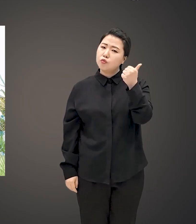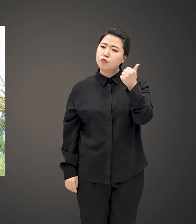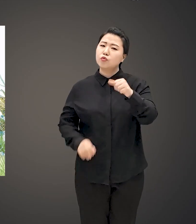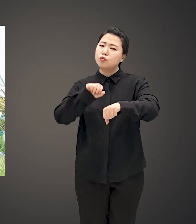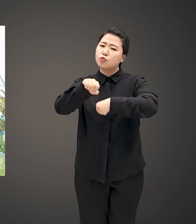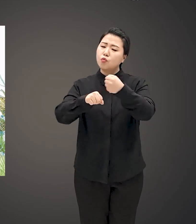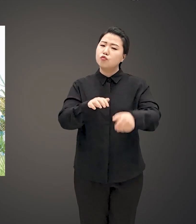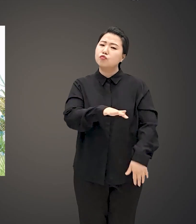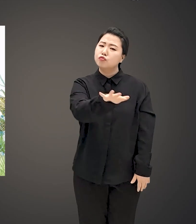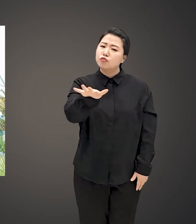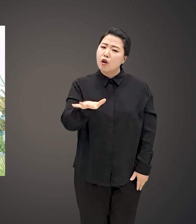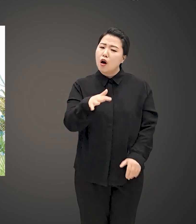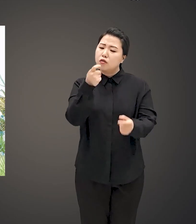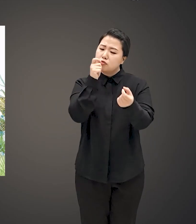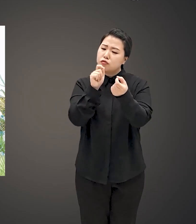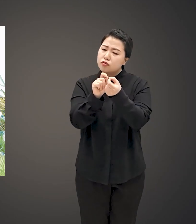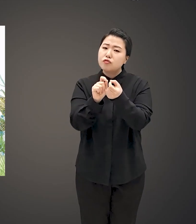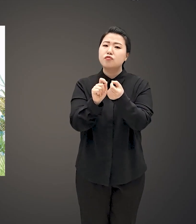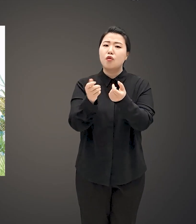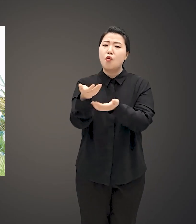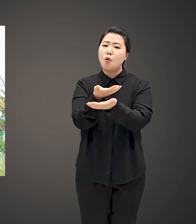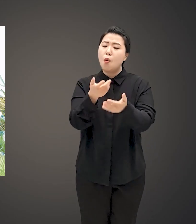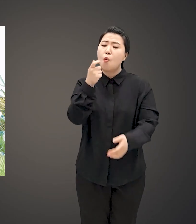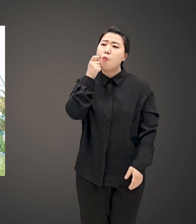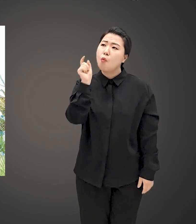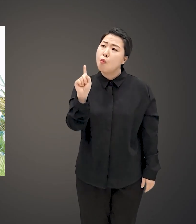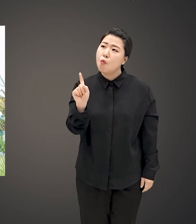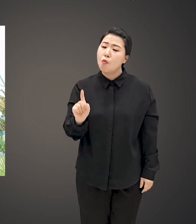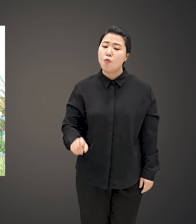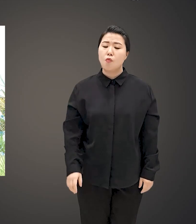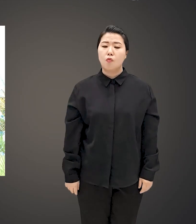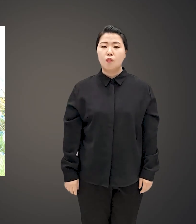할아버지는 어떻게 모든 동물이랑 다 친한가요?